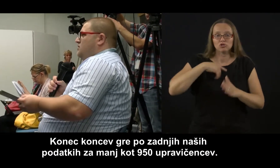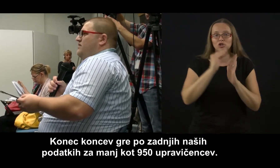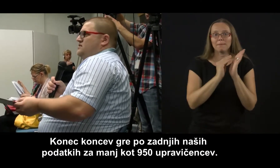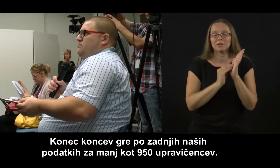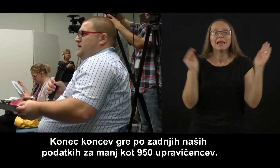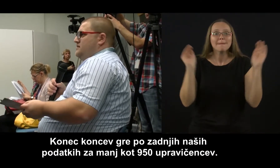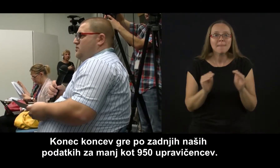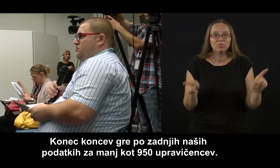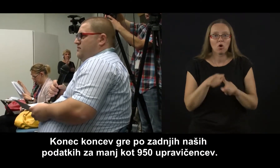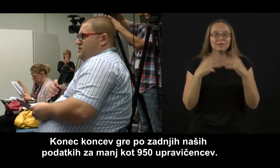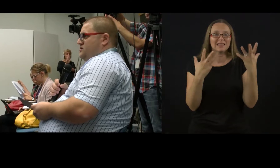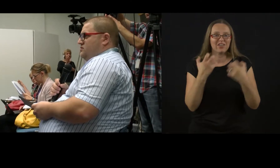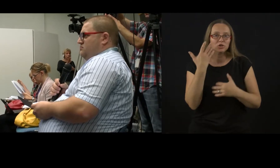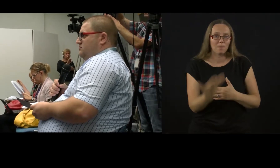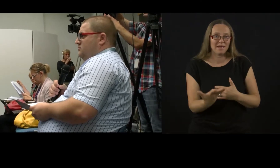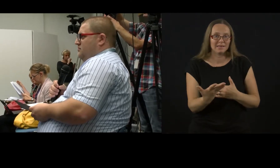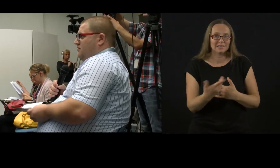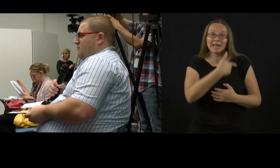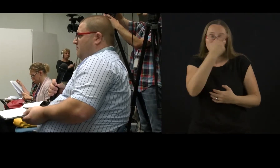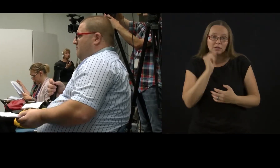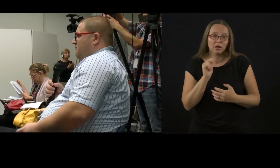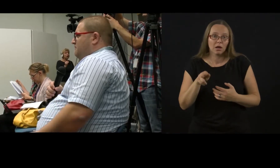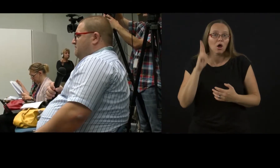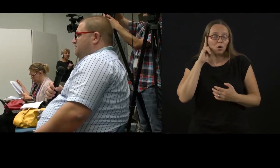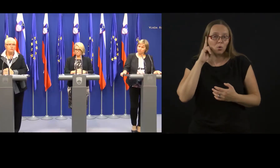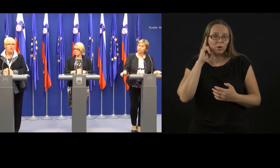manj kot 950 upravičencev.